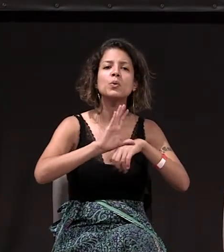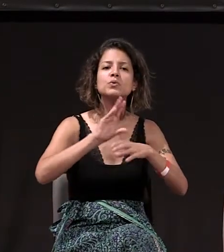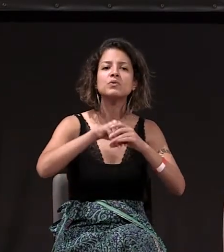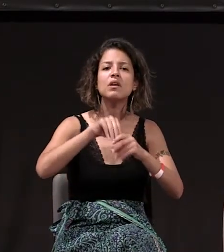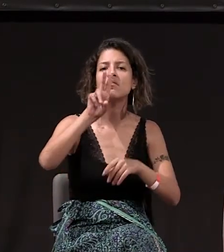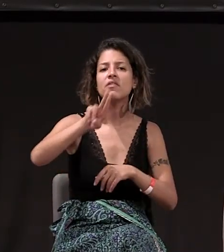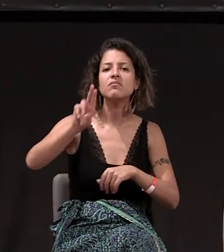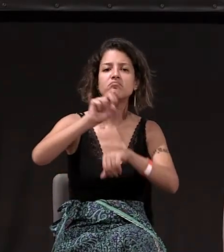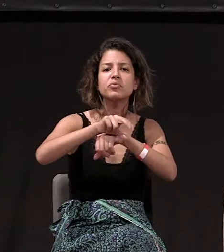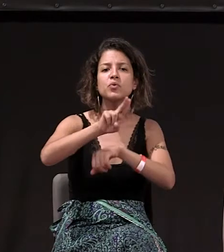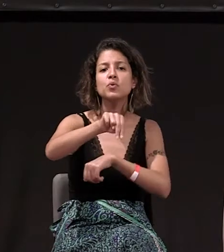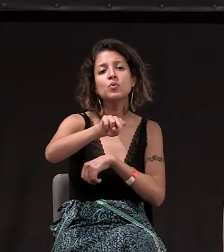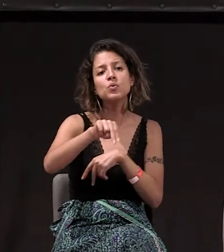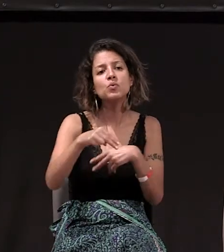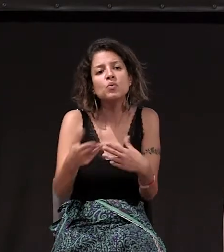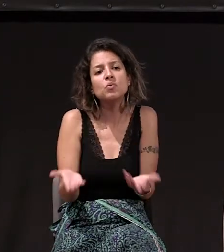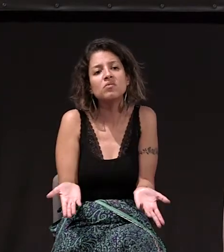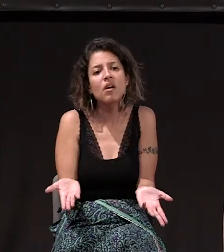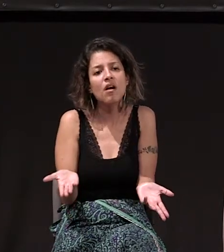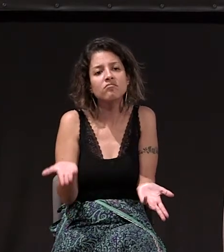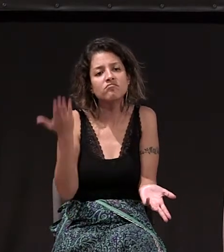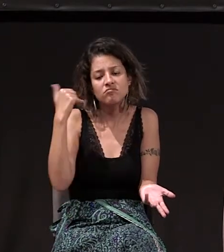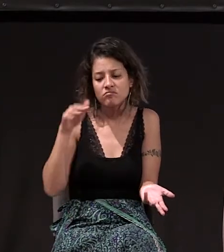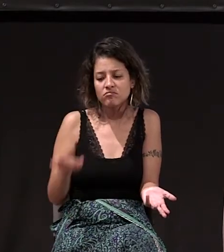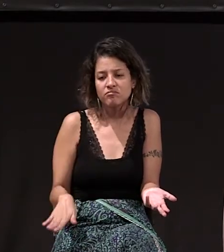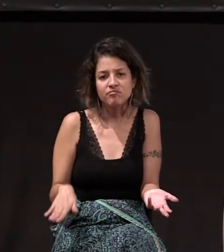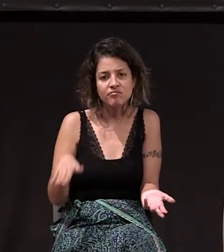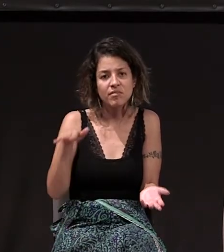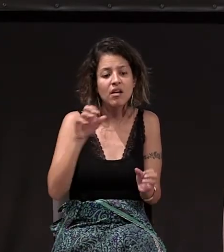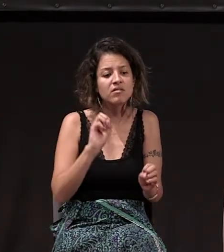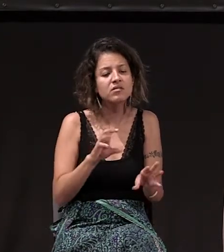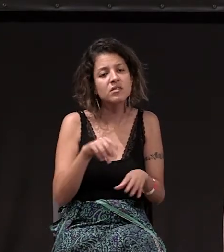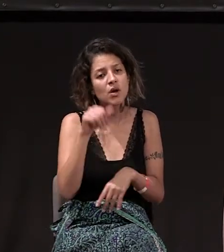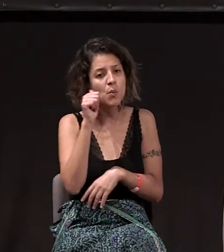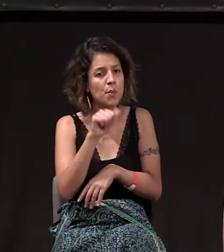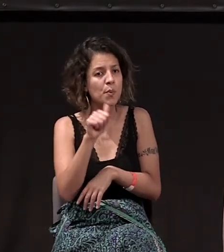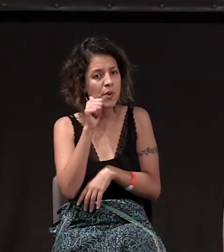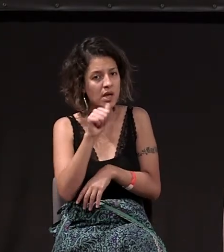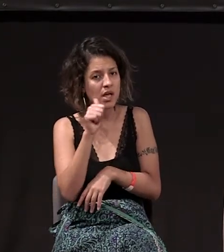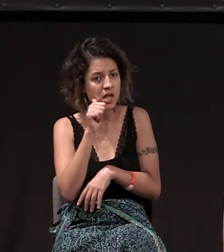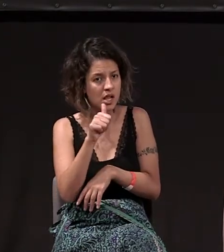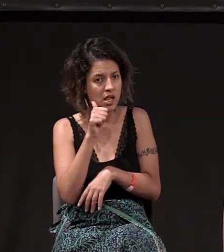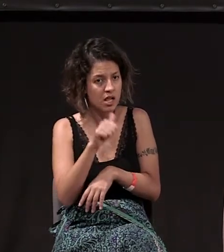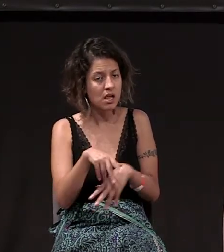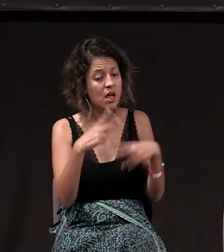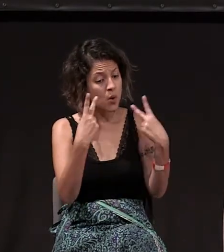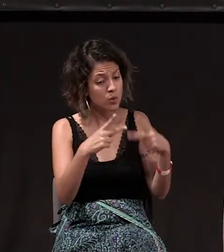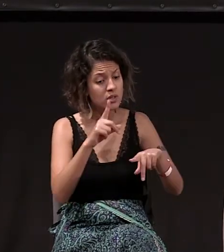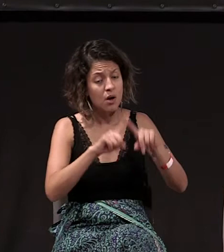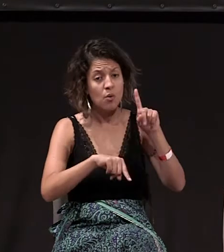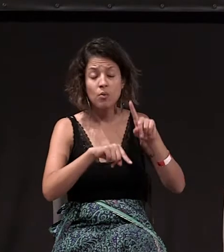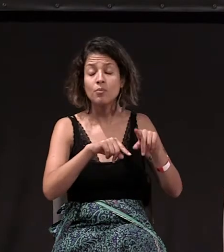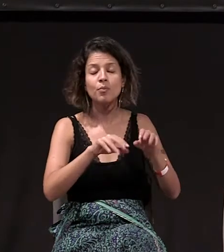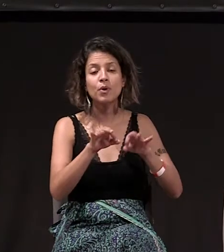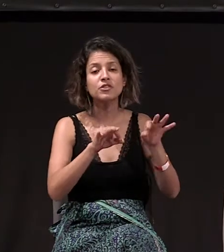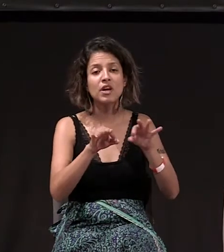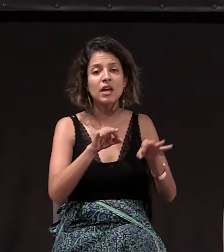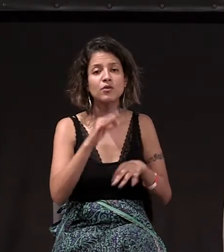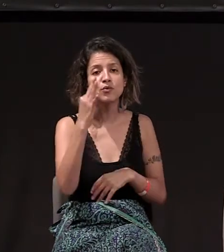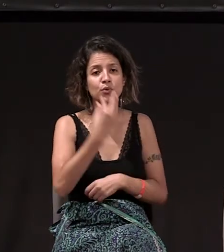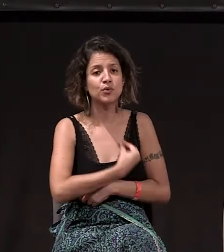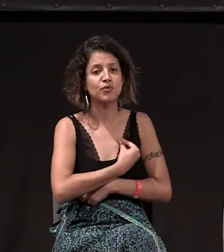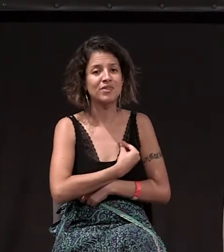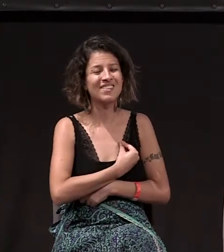universidade. Então, onde, desde pequena, se ensina que a menina, então, o seu projeto de vida é a maternidade, é